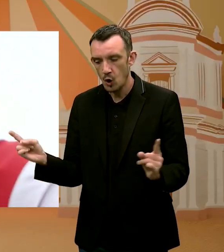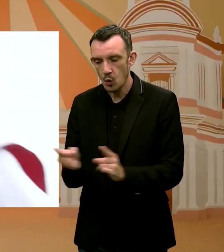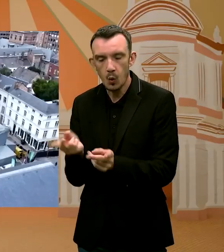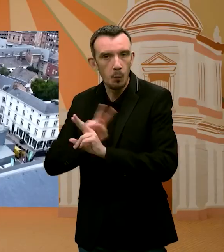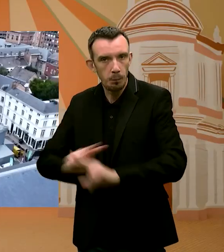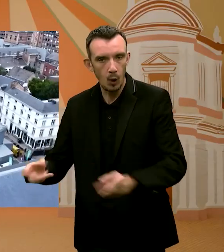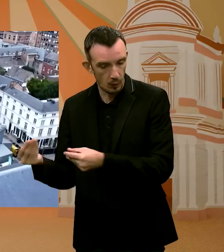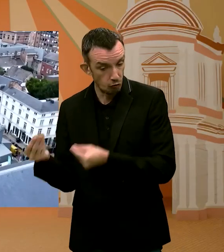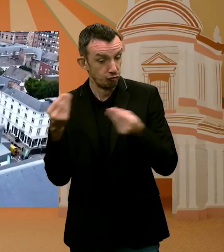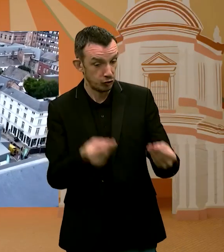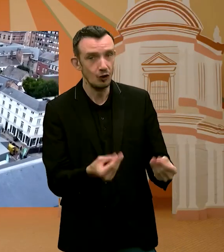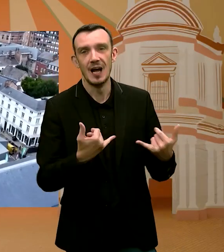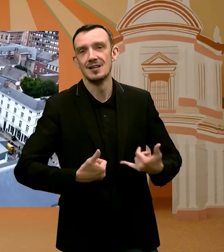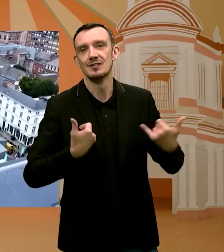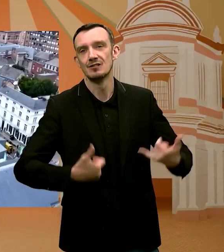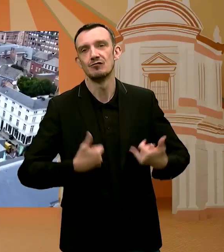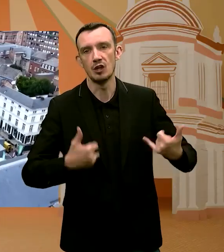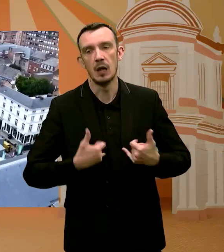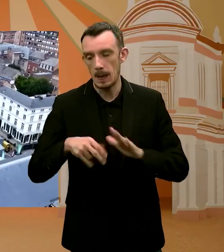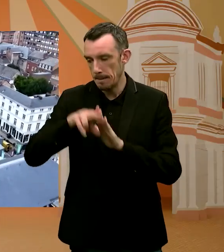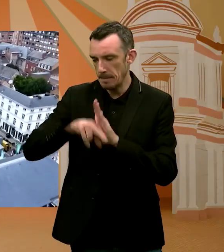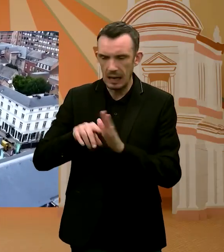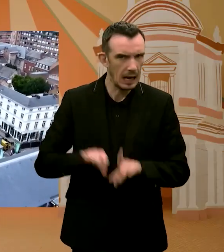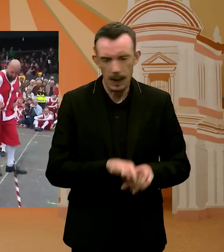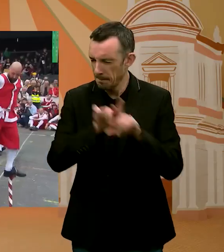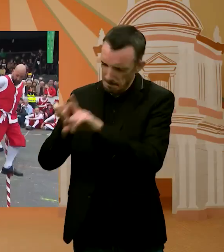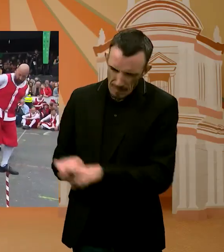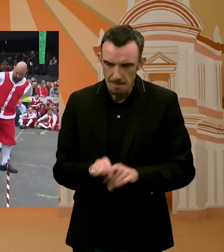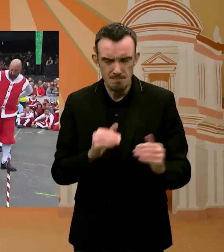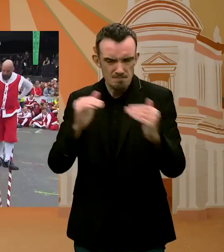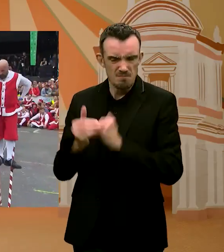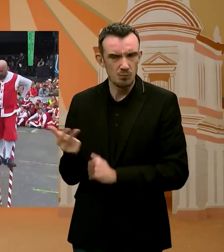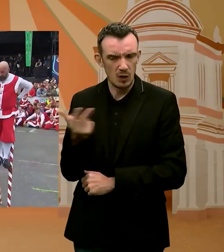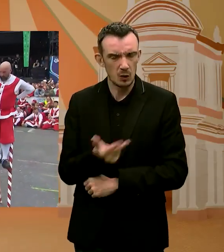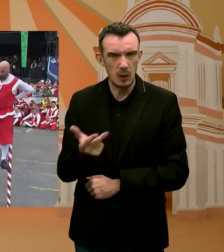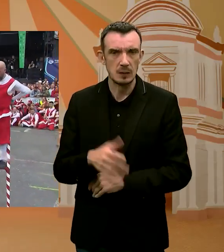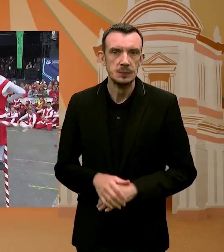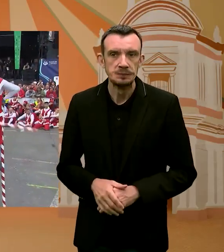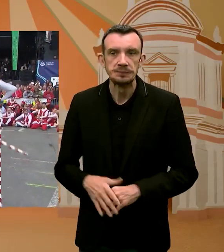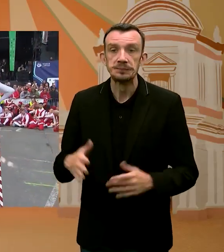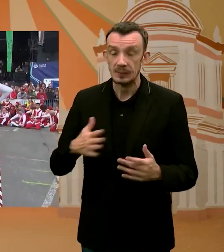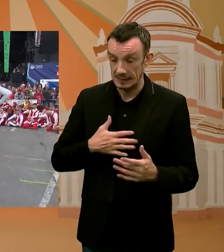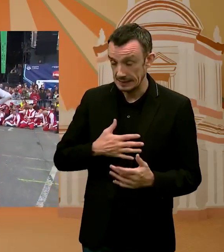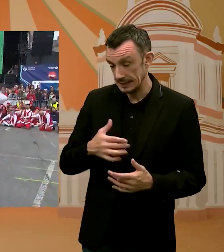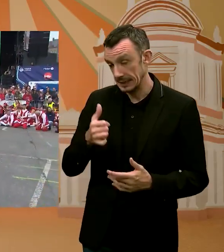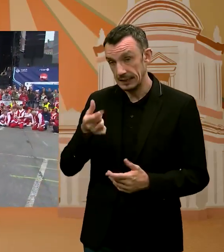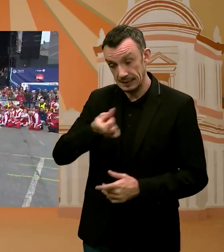différence. Il n'y a pas de différence et ça c'était vraiment une grande fierté pour les filles. Oui. On voulait exactement les mêmes conditions de